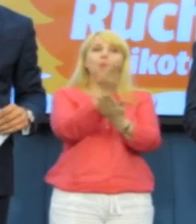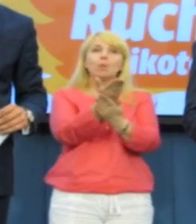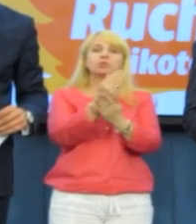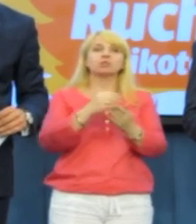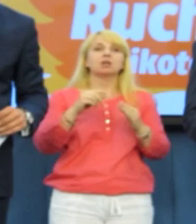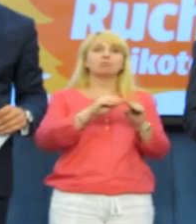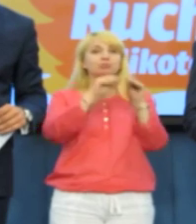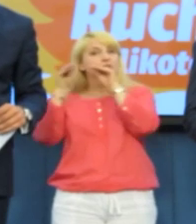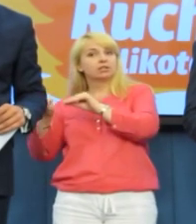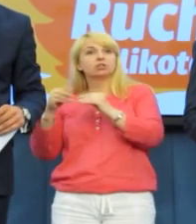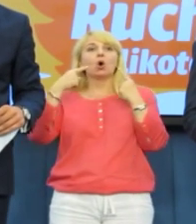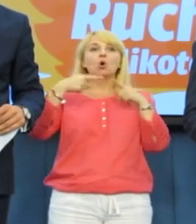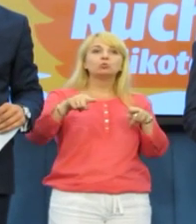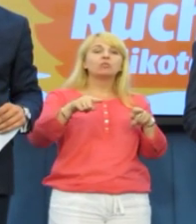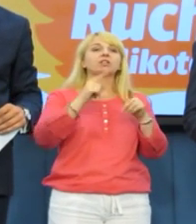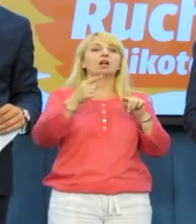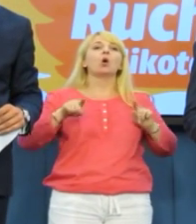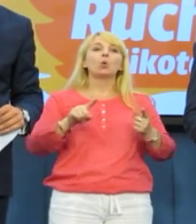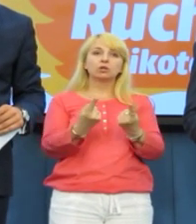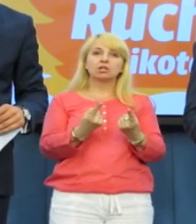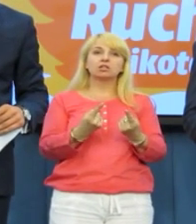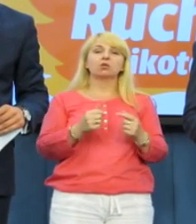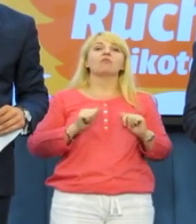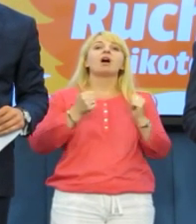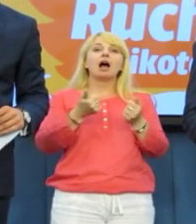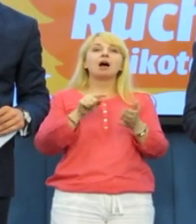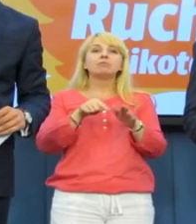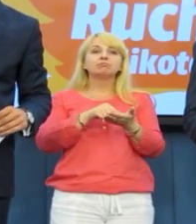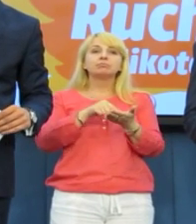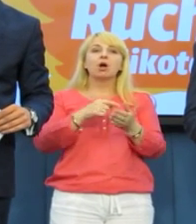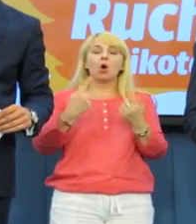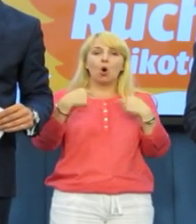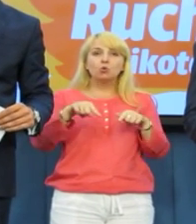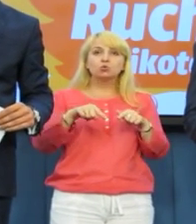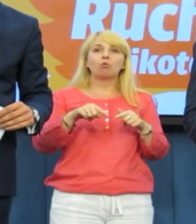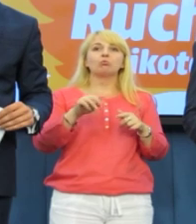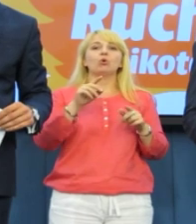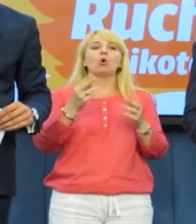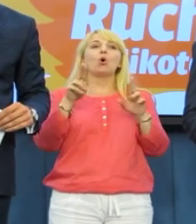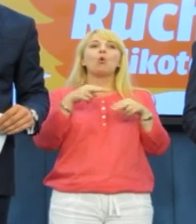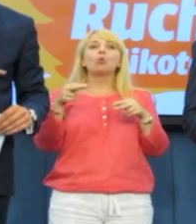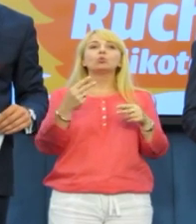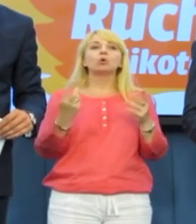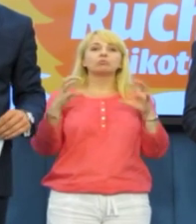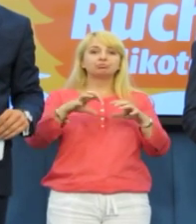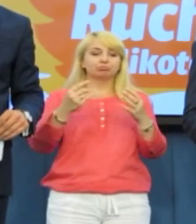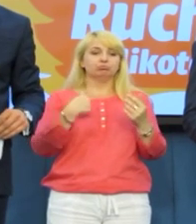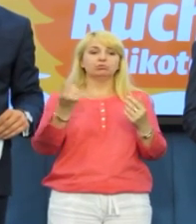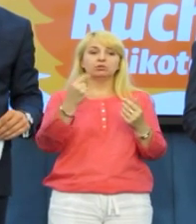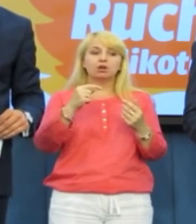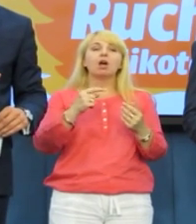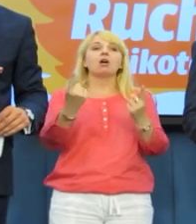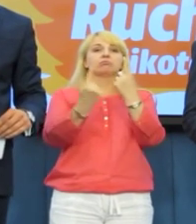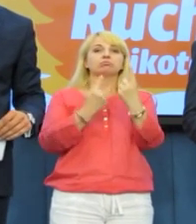na organizatorów. Ta ustawa proponuje, aby to osoby uczestniczące w manifestacji były odpowiedzialne za wszystko.